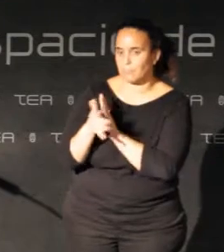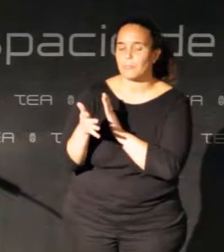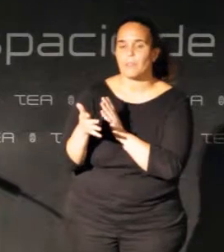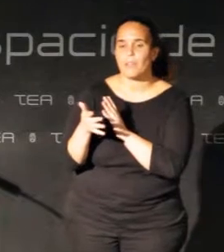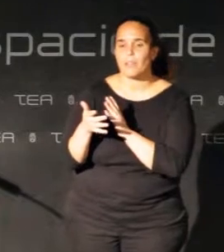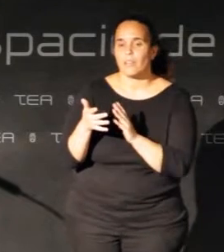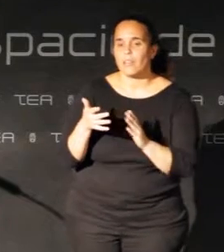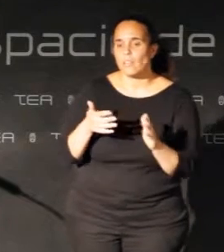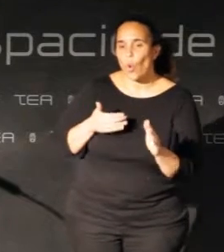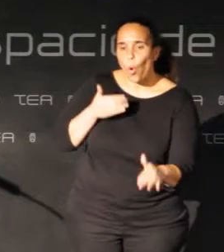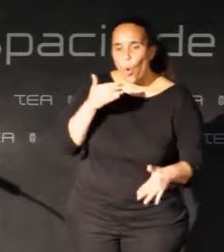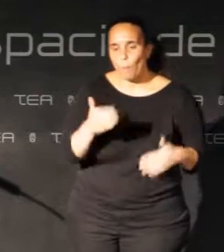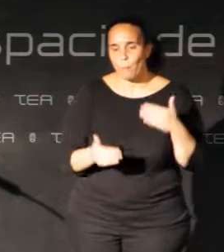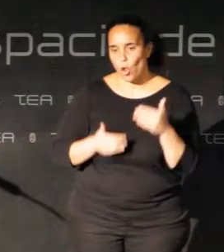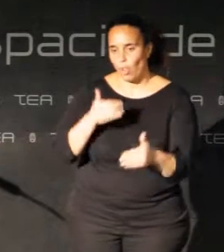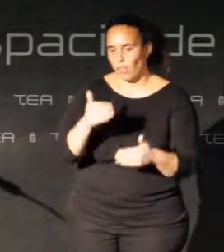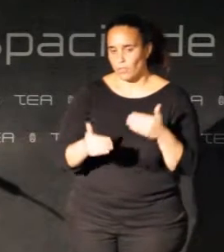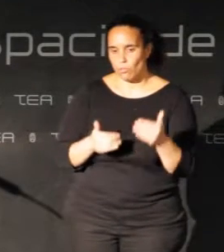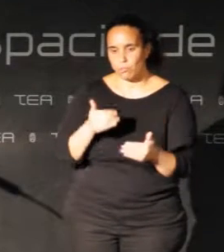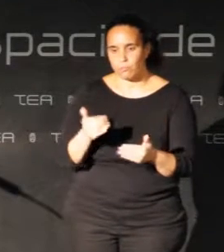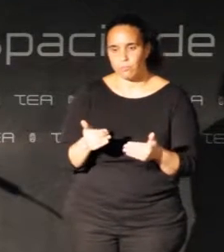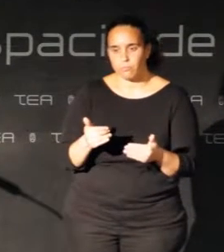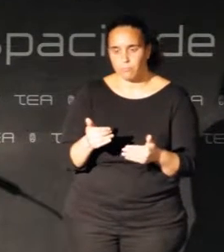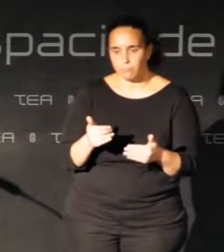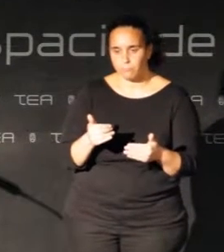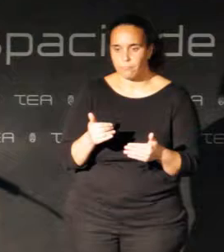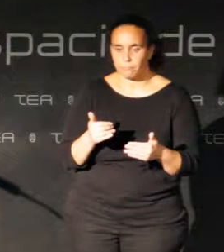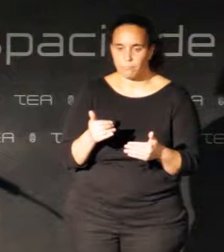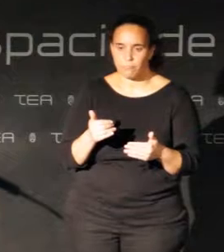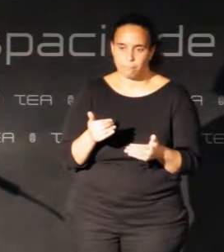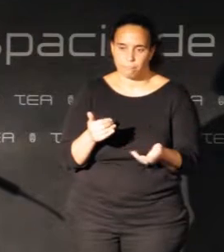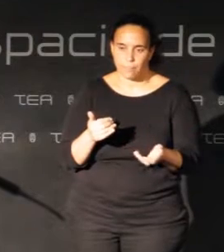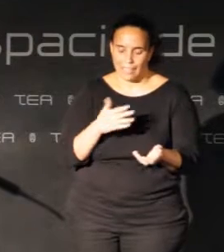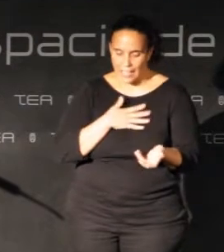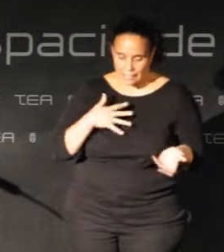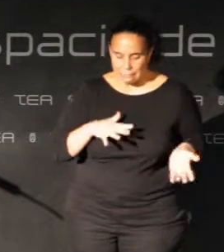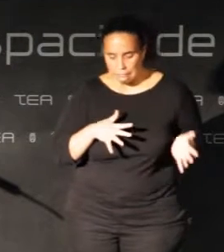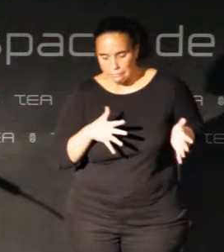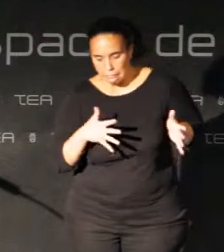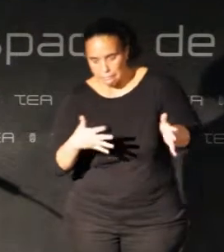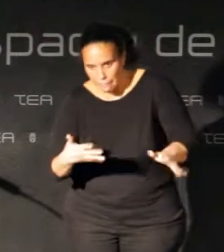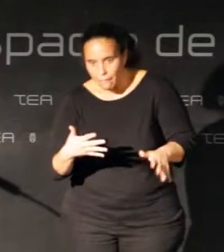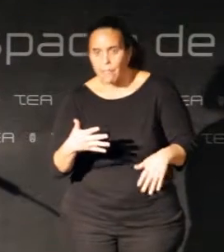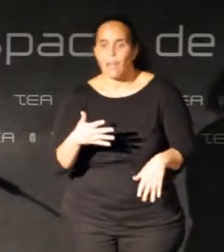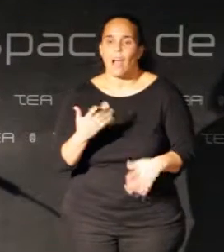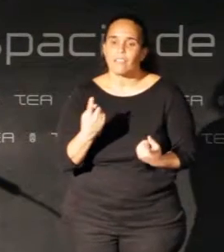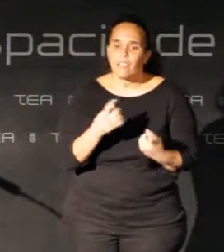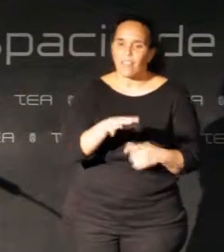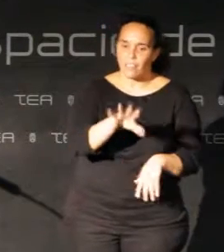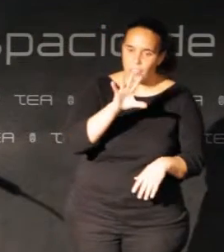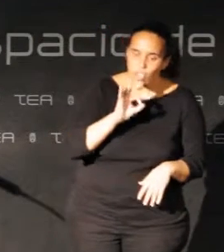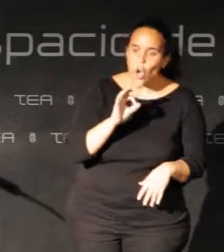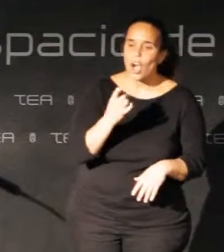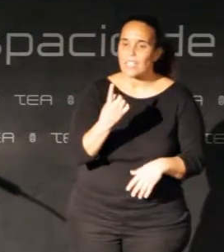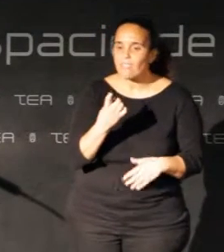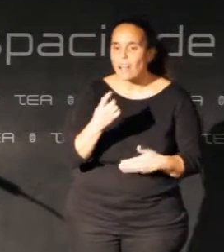Es un proceso que pretendemos llevar a cabo esta transición con la ayuda y contando con